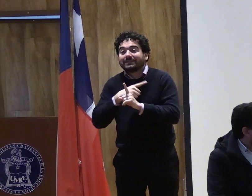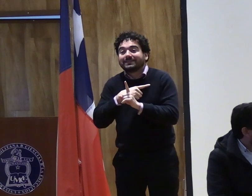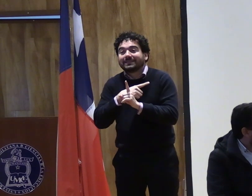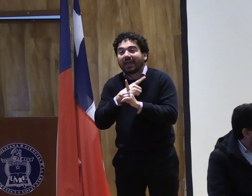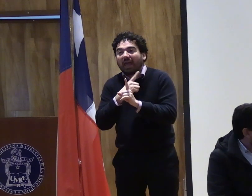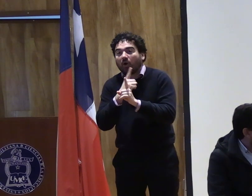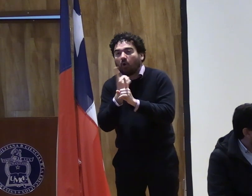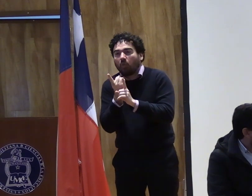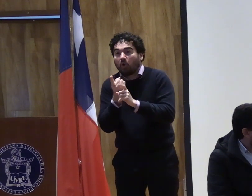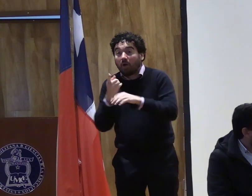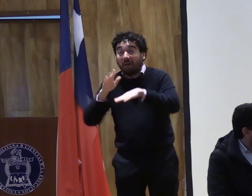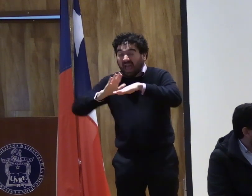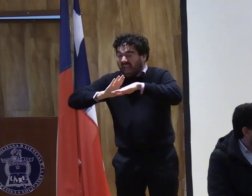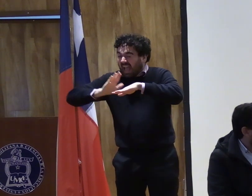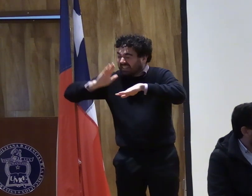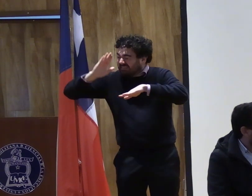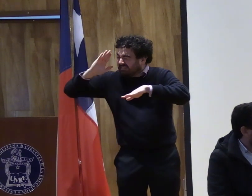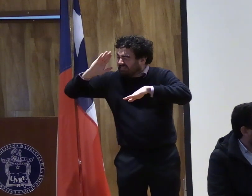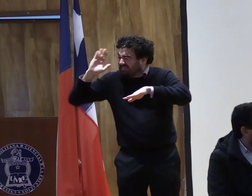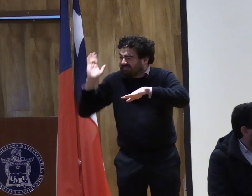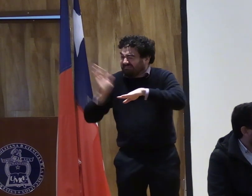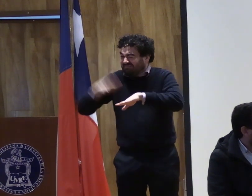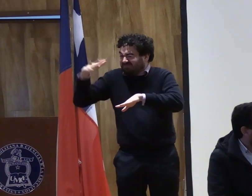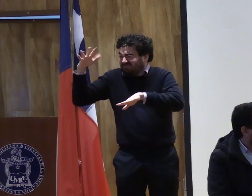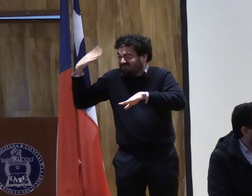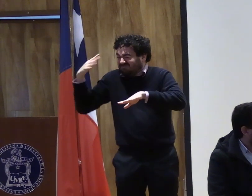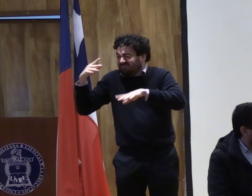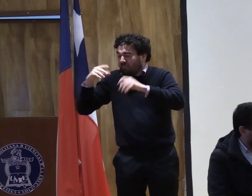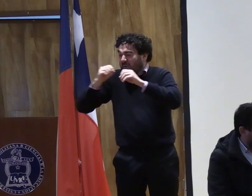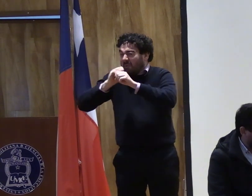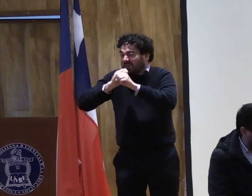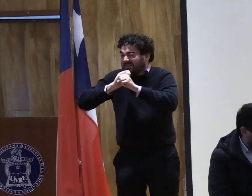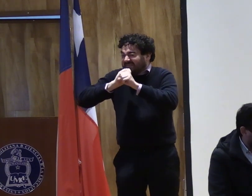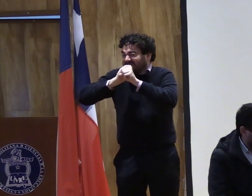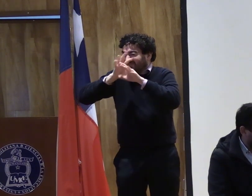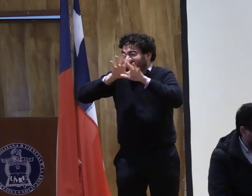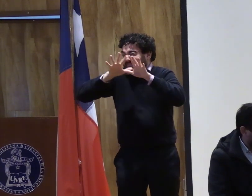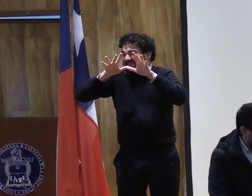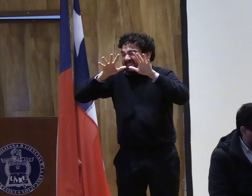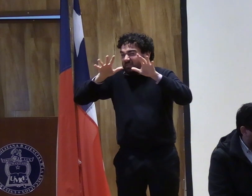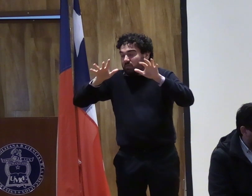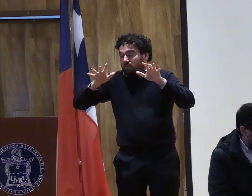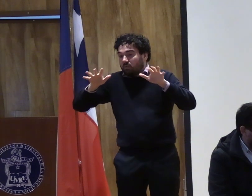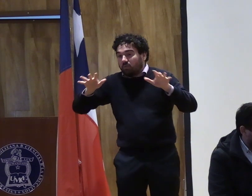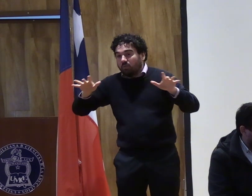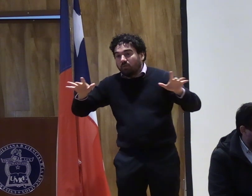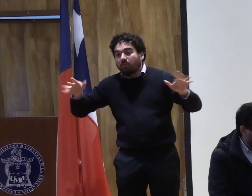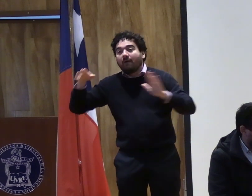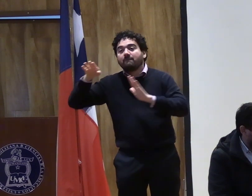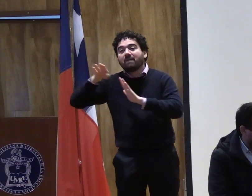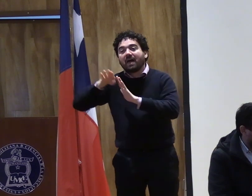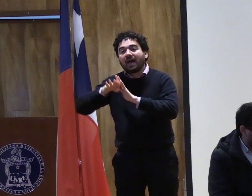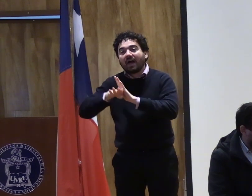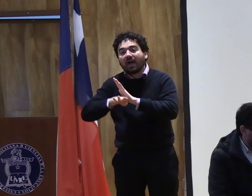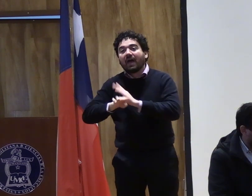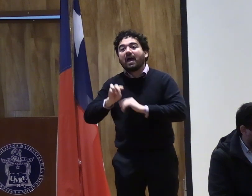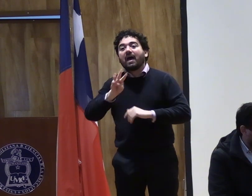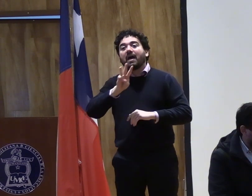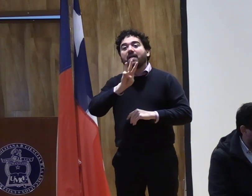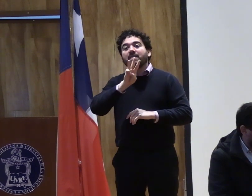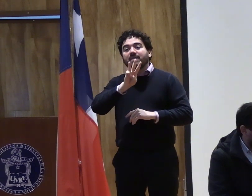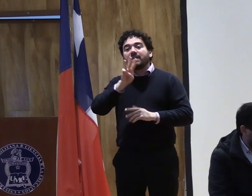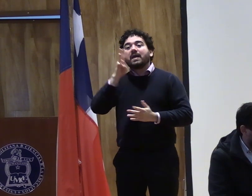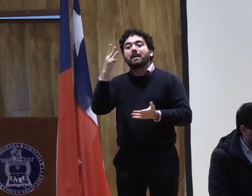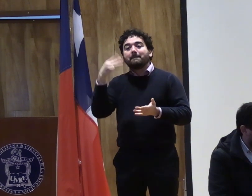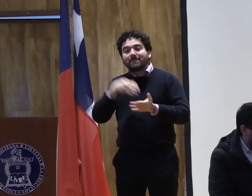número extraordinario a una cosa como 3.000 millones de grados, que es una temperatura que por lo menos uno la puede escribir,